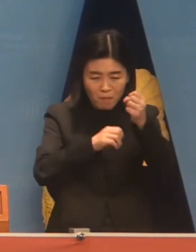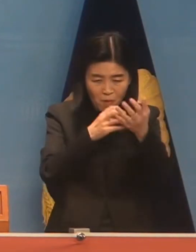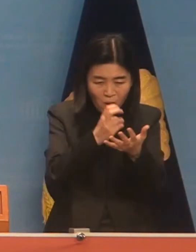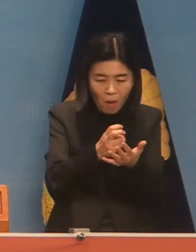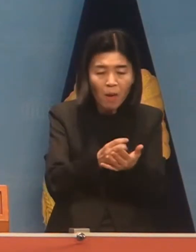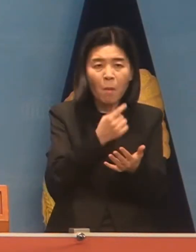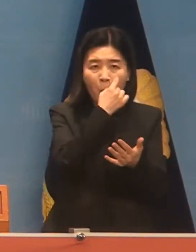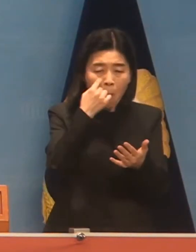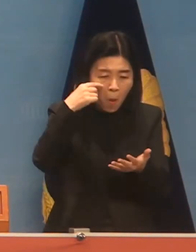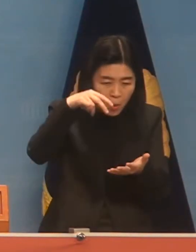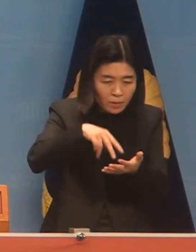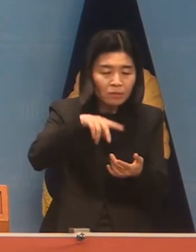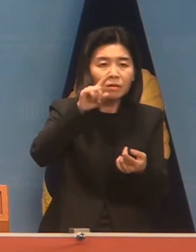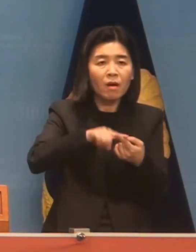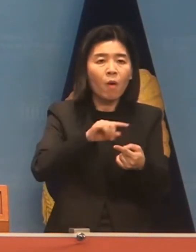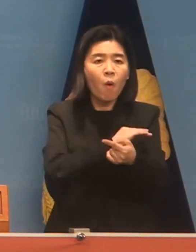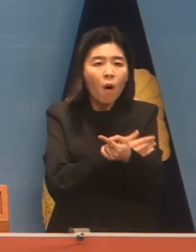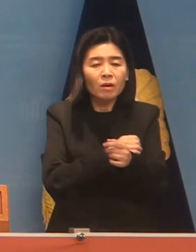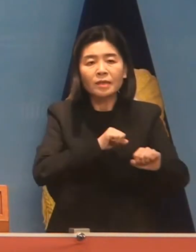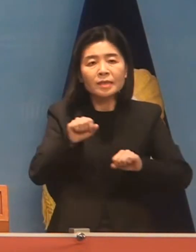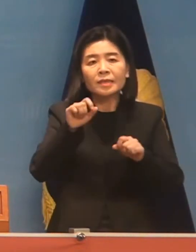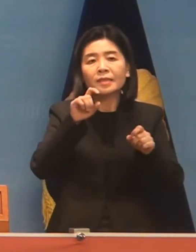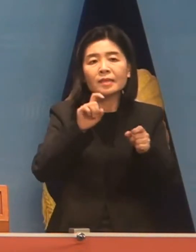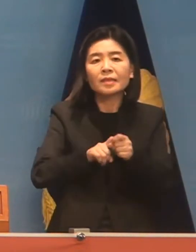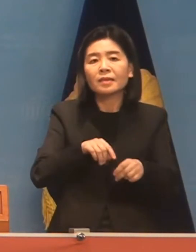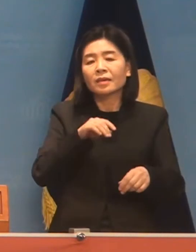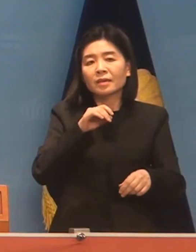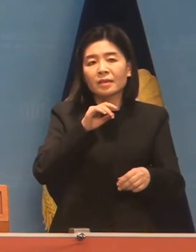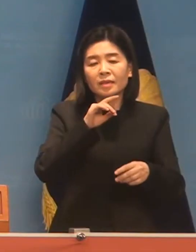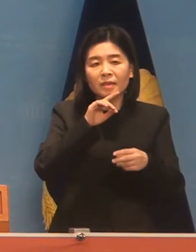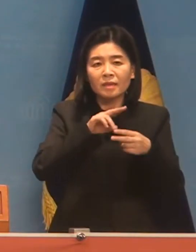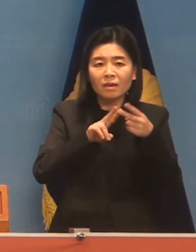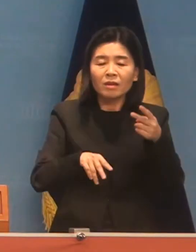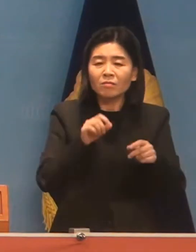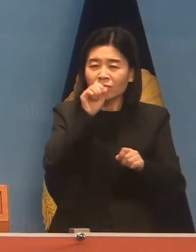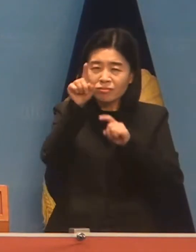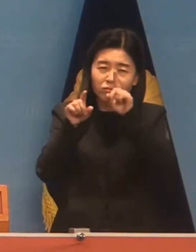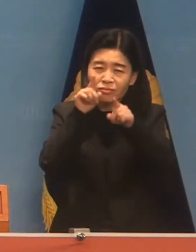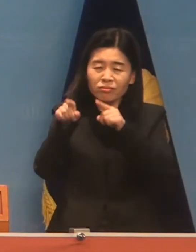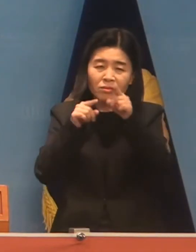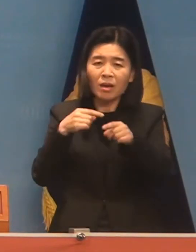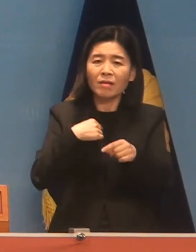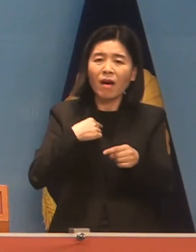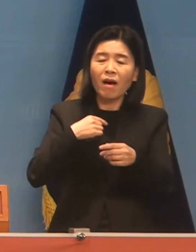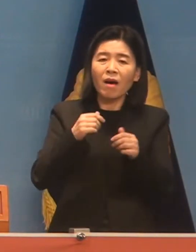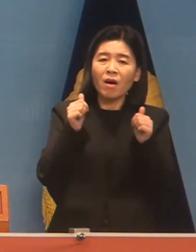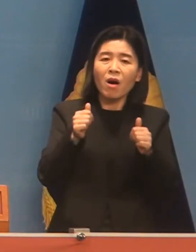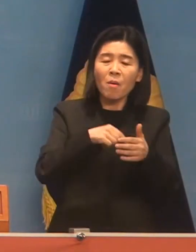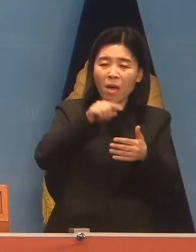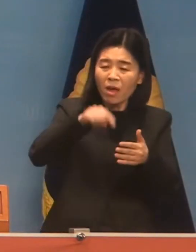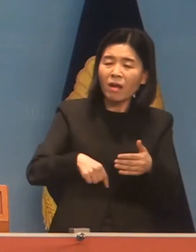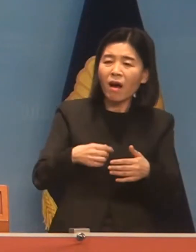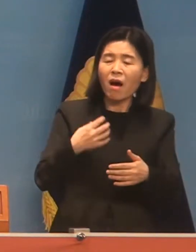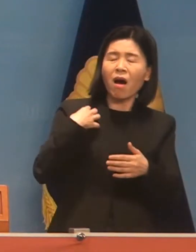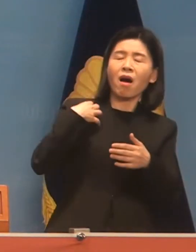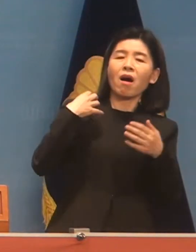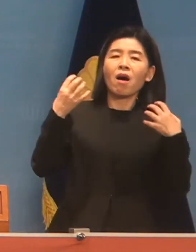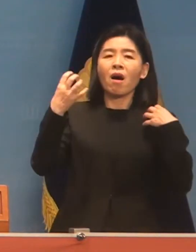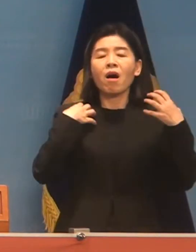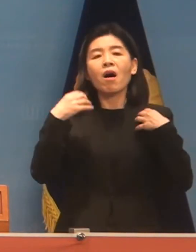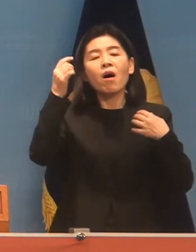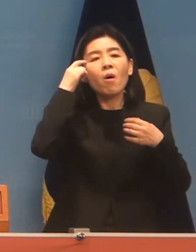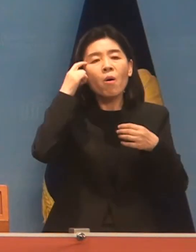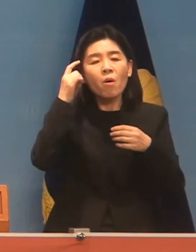보장하는 권리를 행사하기 위해 무분별한 형사 고발과 전문학적인 손배를 감당해야 합니까? 노조법 2, 3조